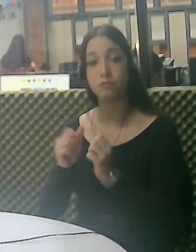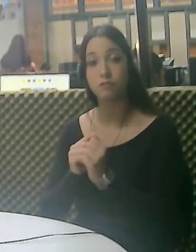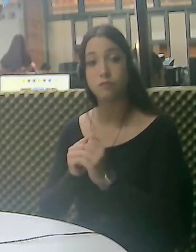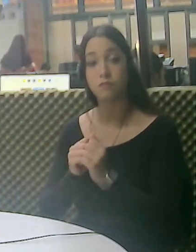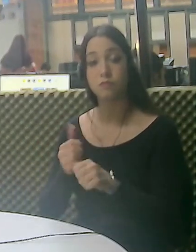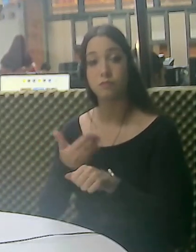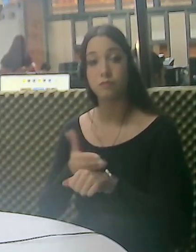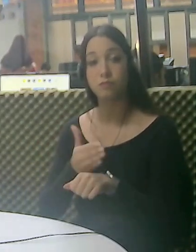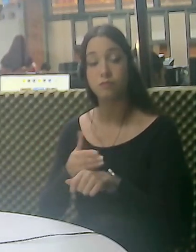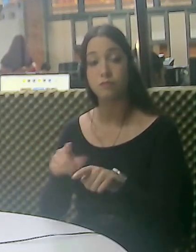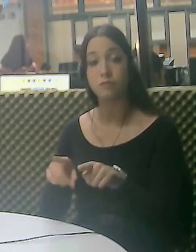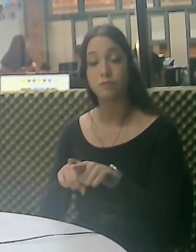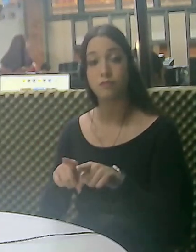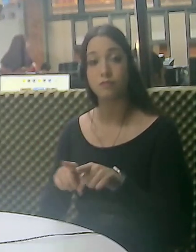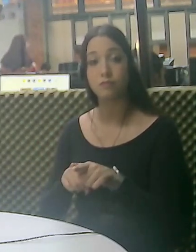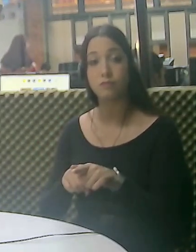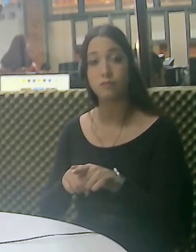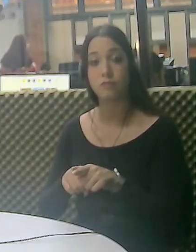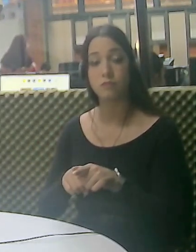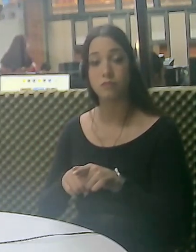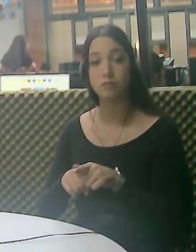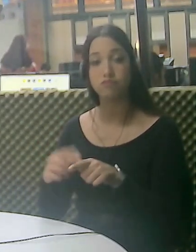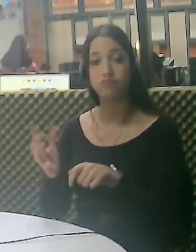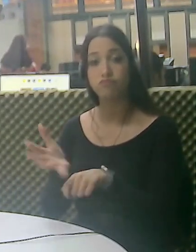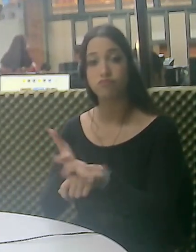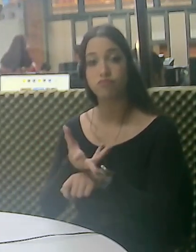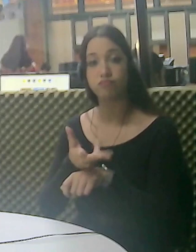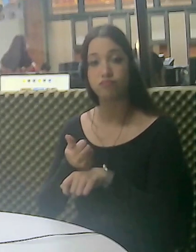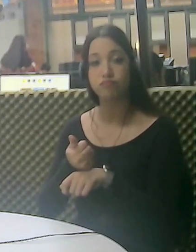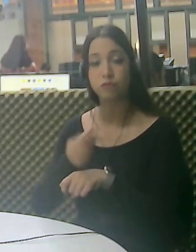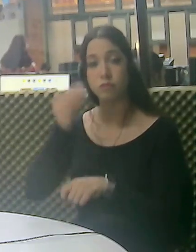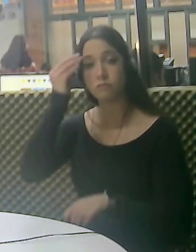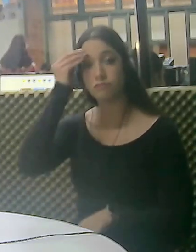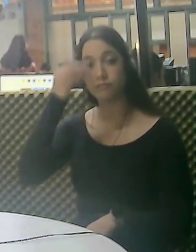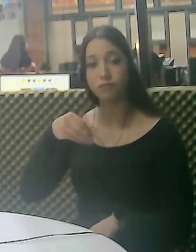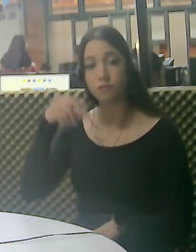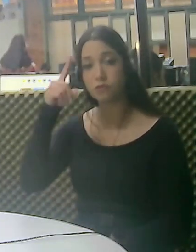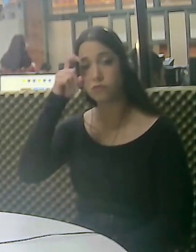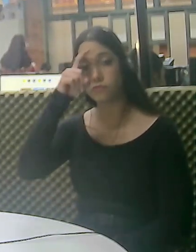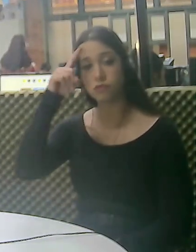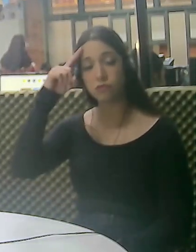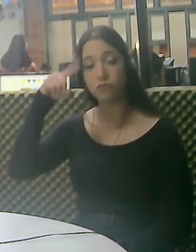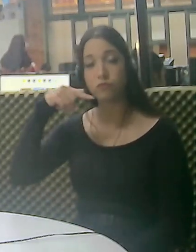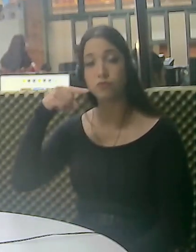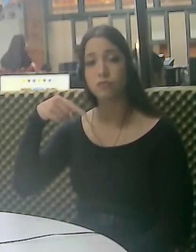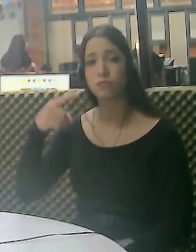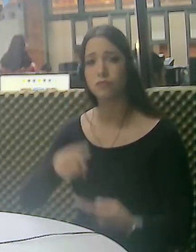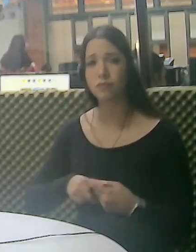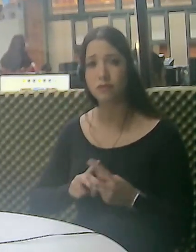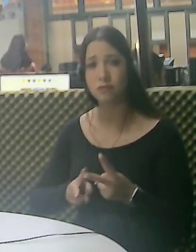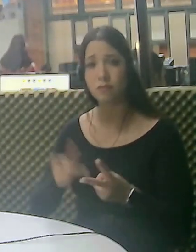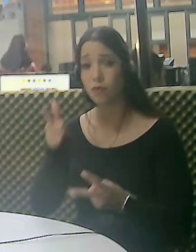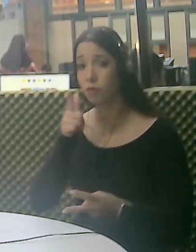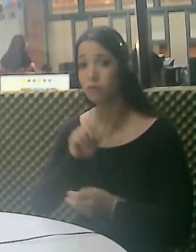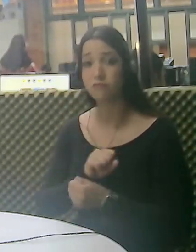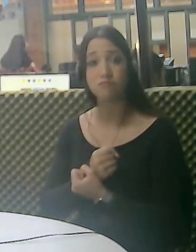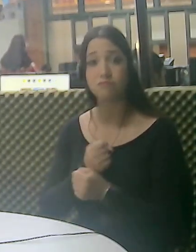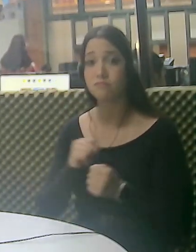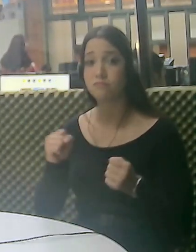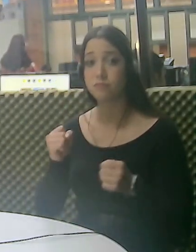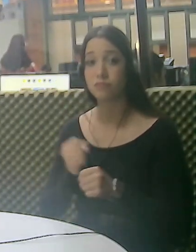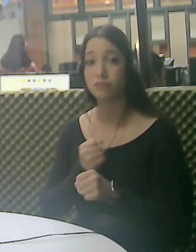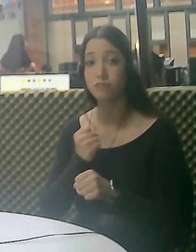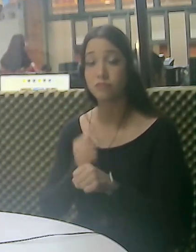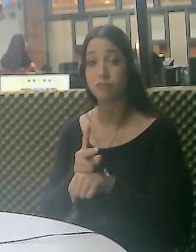a parte ali de saber lidar com as frustrações, com as dificuldades do dia a dia, porque nem sempre eles conseguem estar construindo o robô